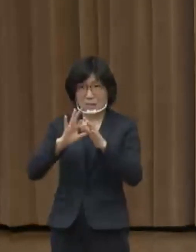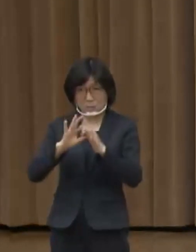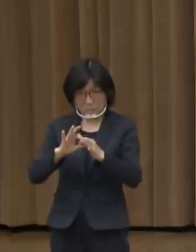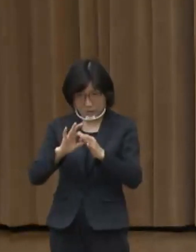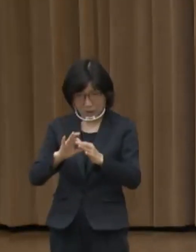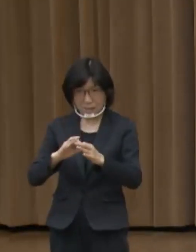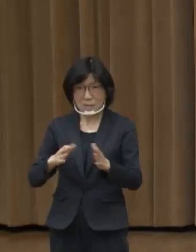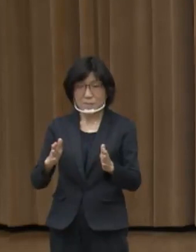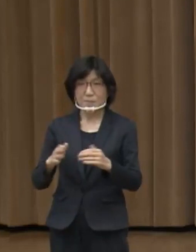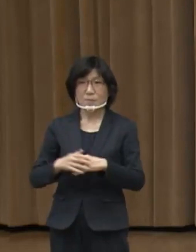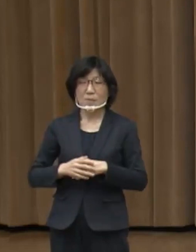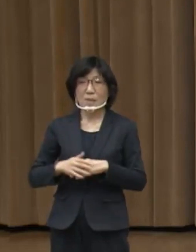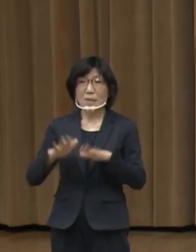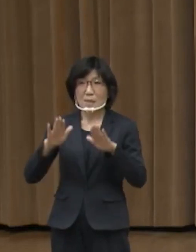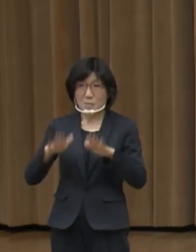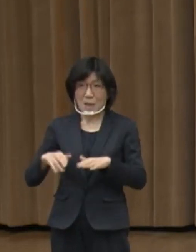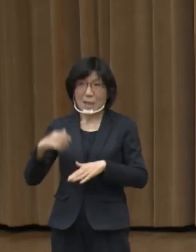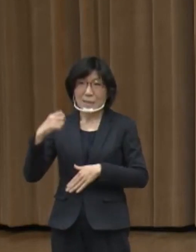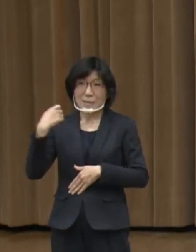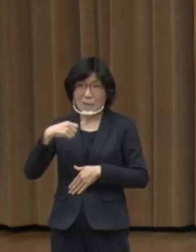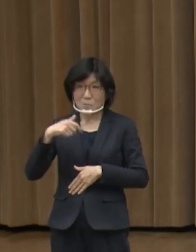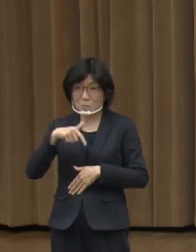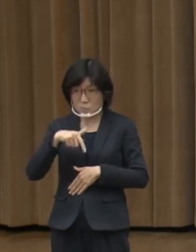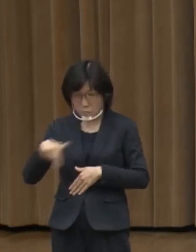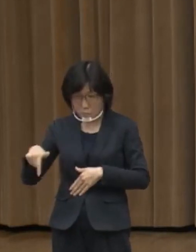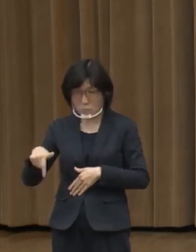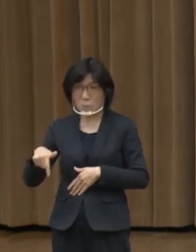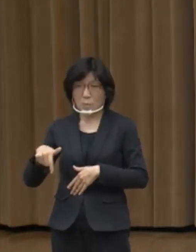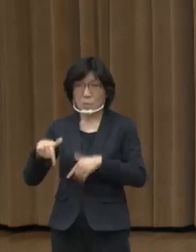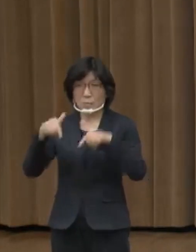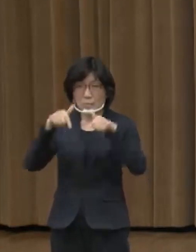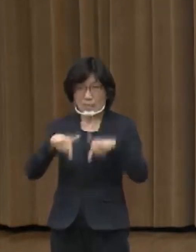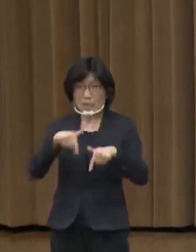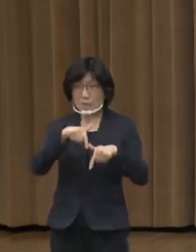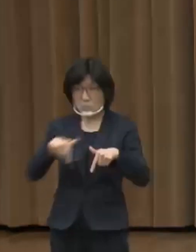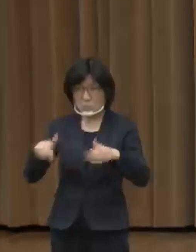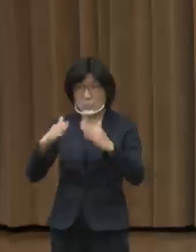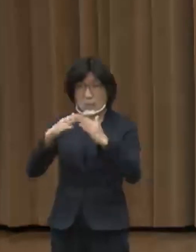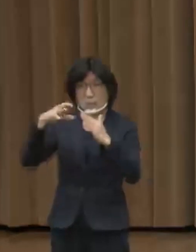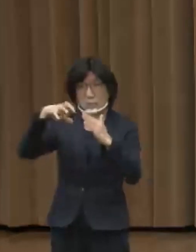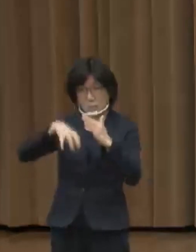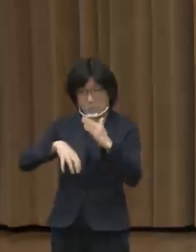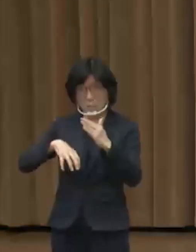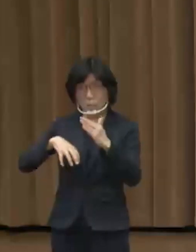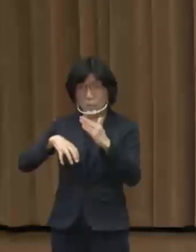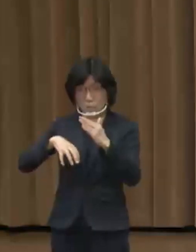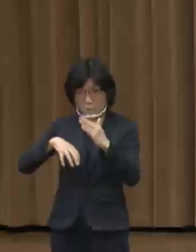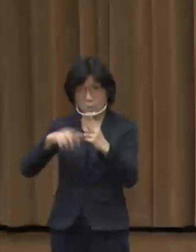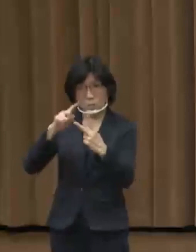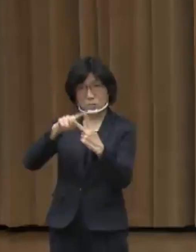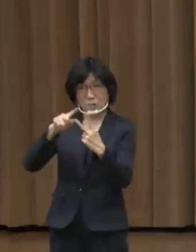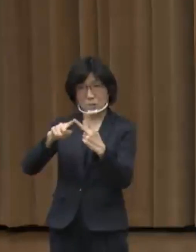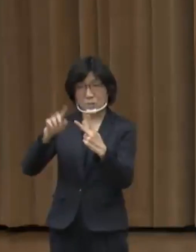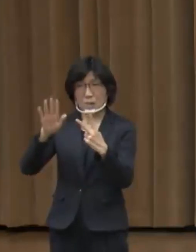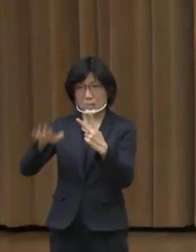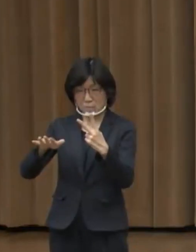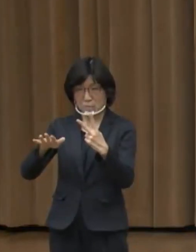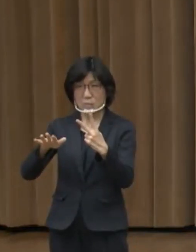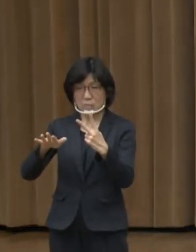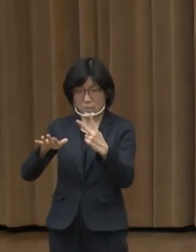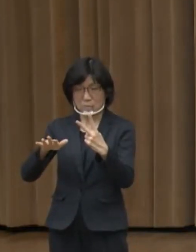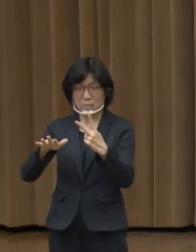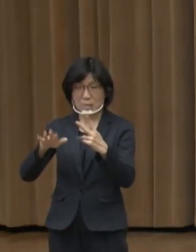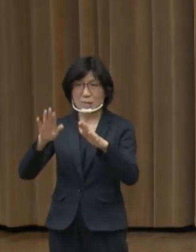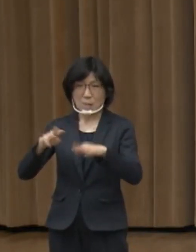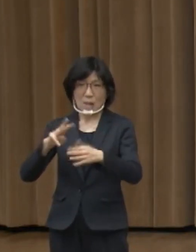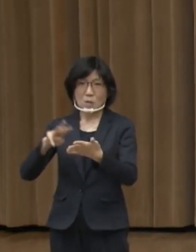県では南部会場と西部会場を設けさせていただき、追加接種を実